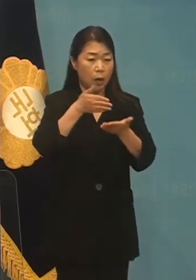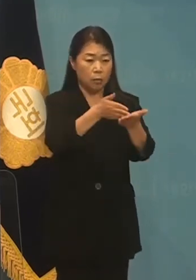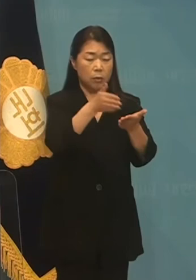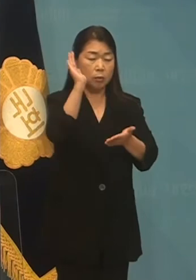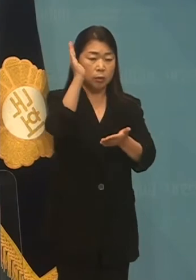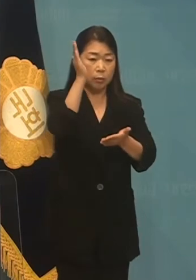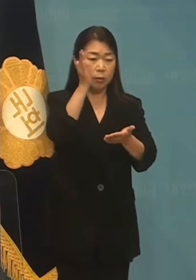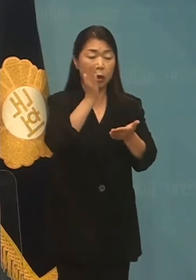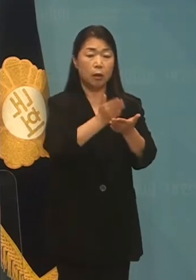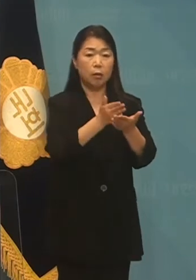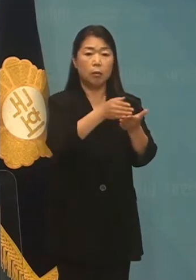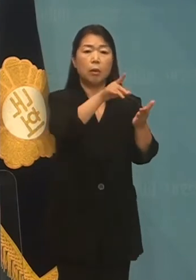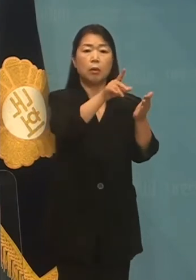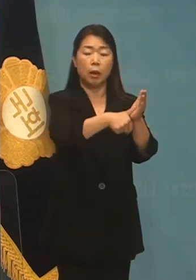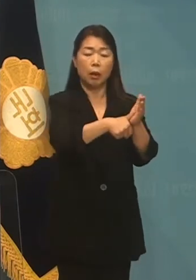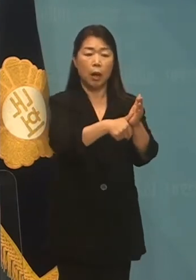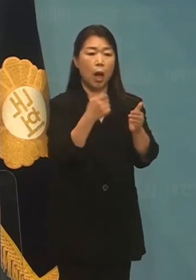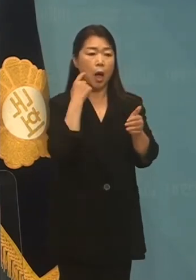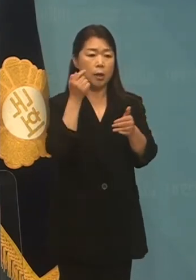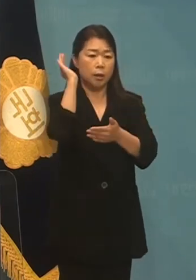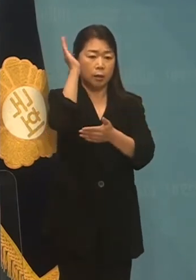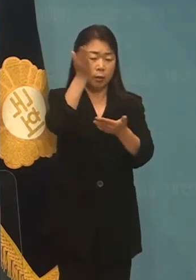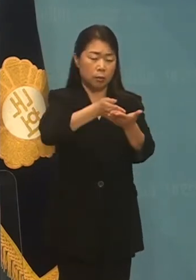허위 사실을 던지게 한